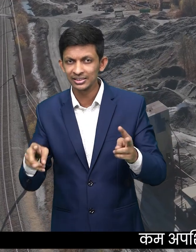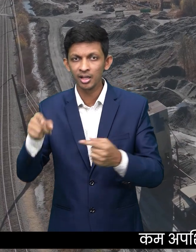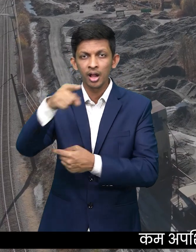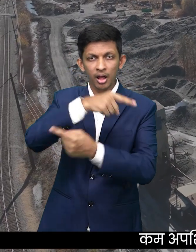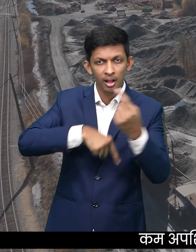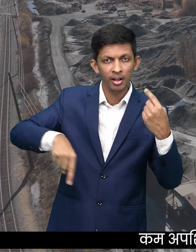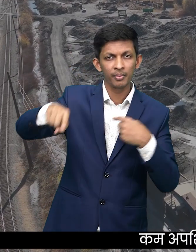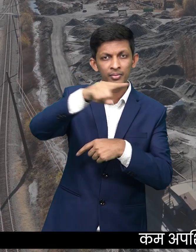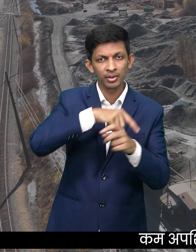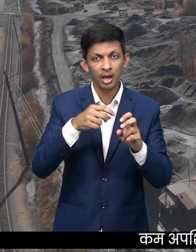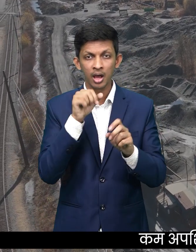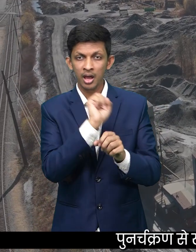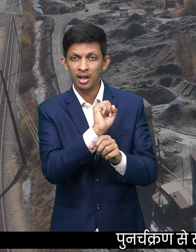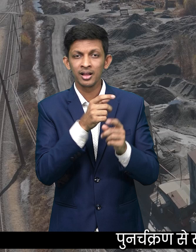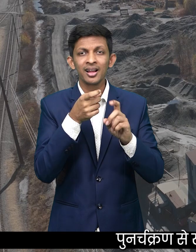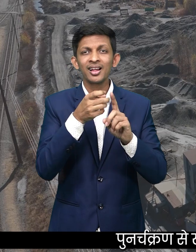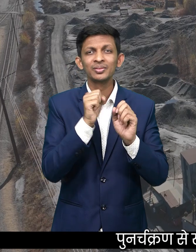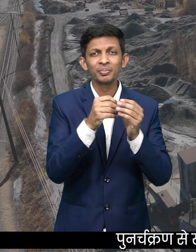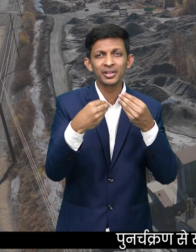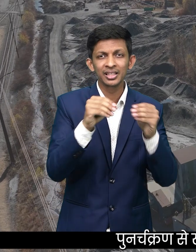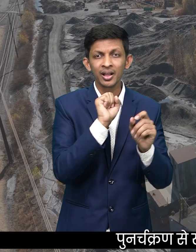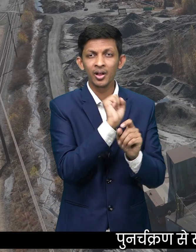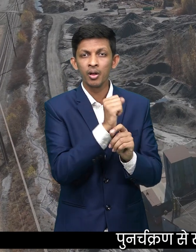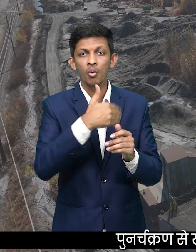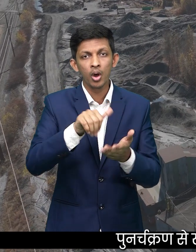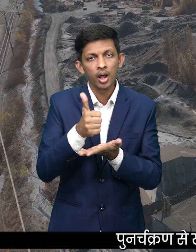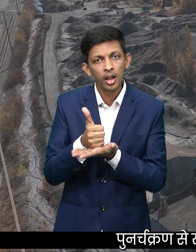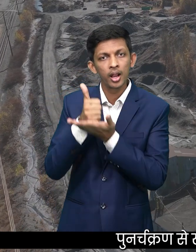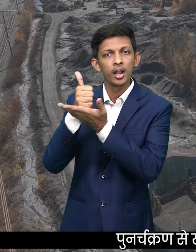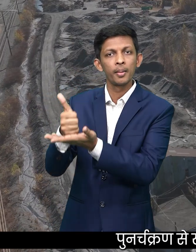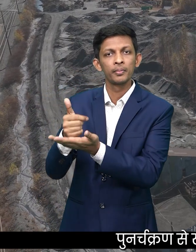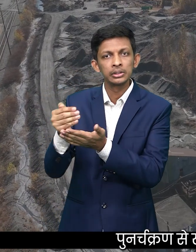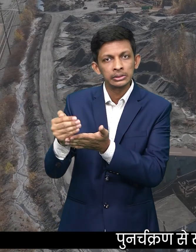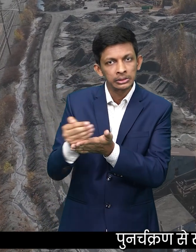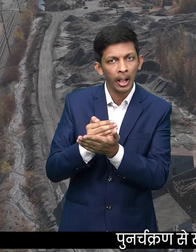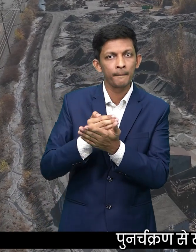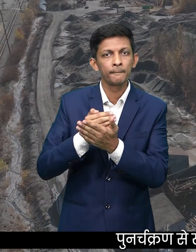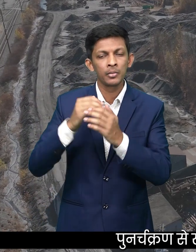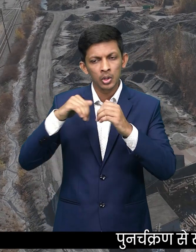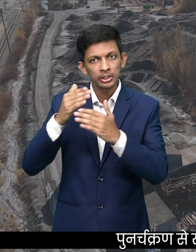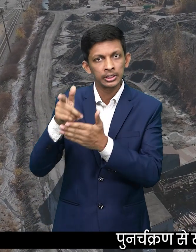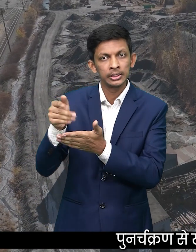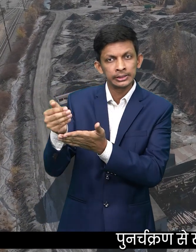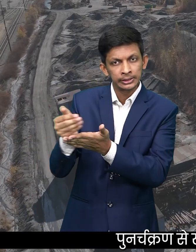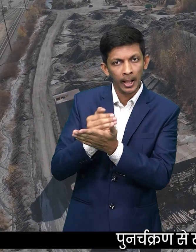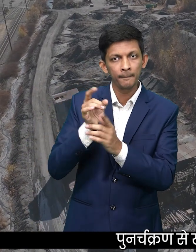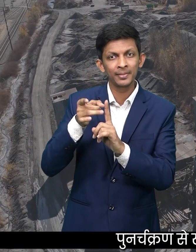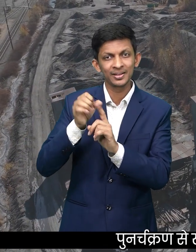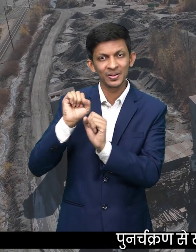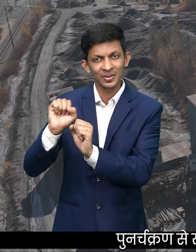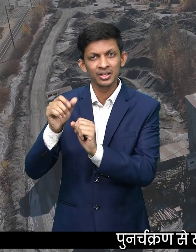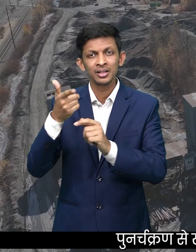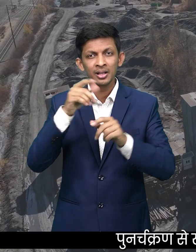और सामग्रियों के पुनर्चक्रण से खनिज संसाधनों के संरक्षण में मदद